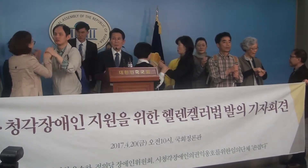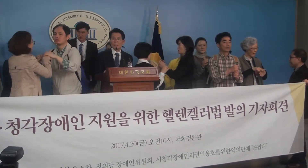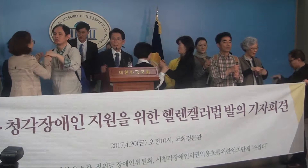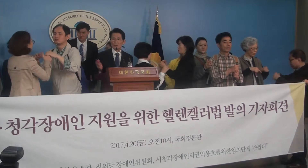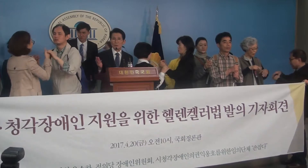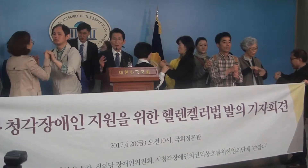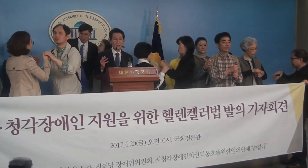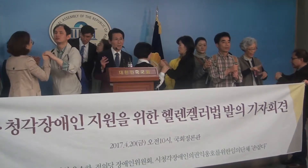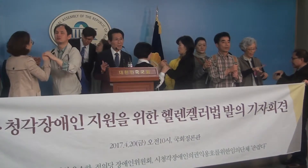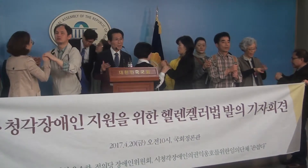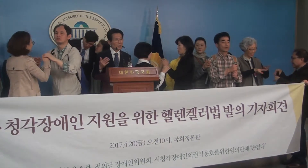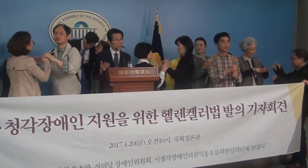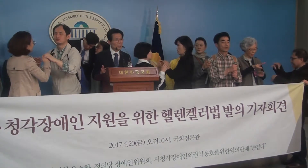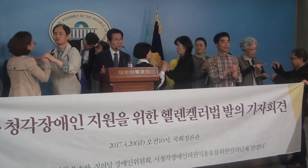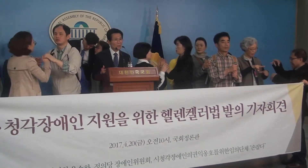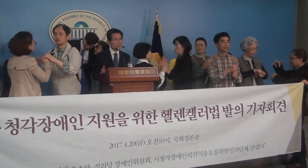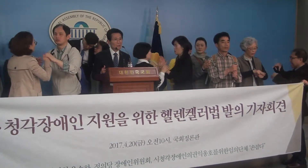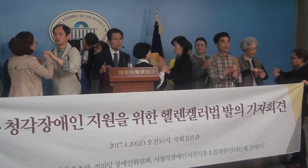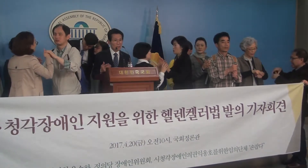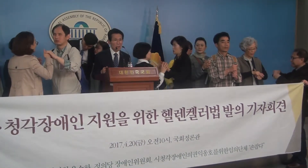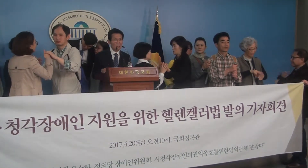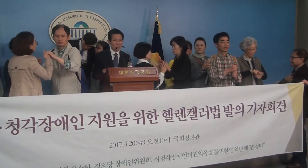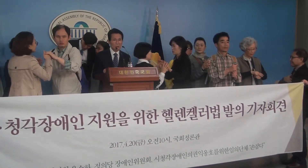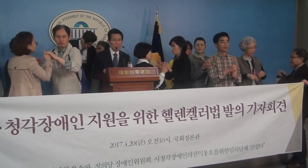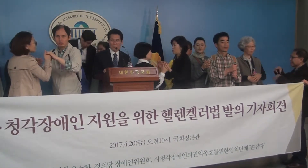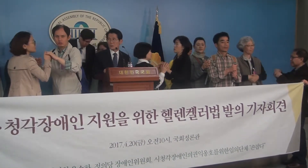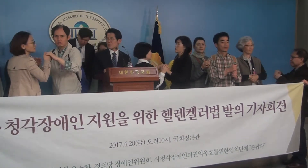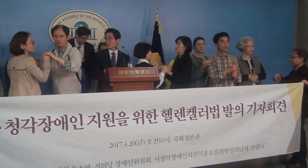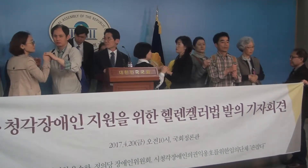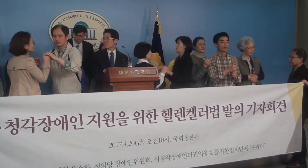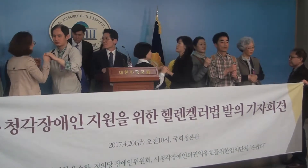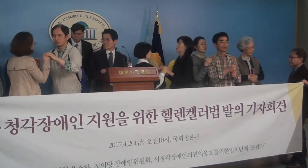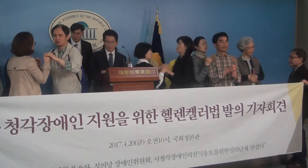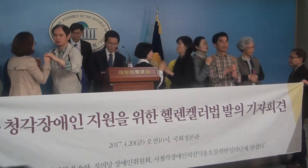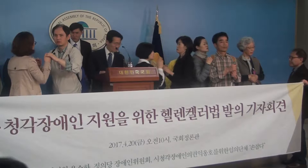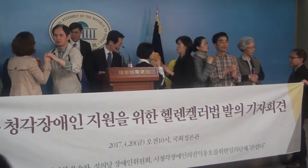이 윤호는 정의당 장애인위원장님께서 진행해 주시도록 하겠습니다.